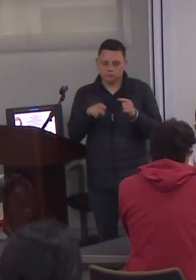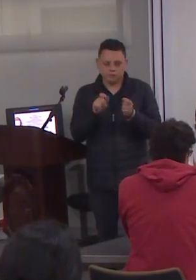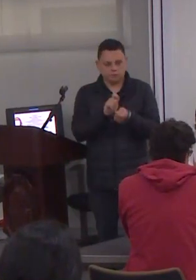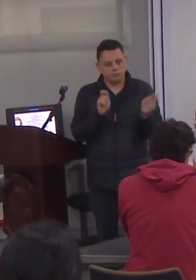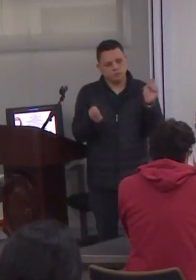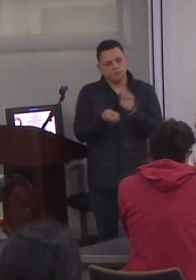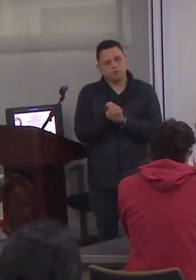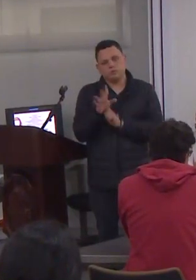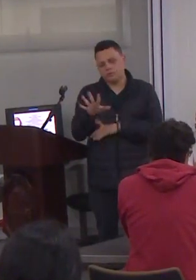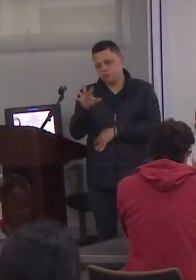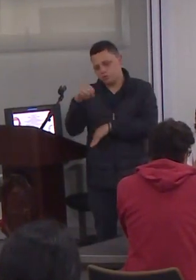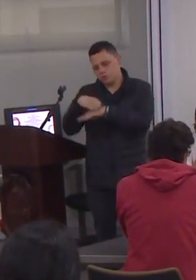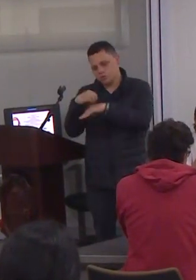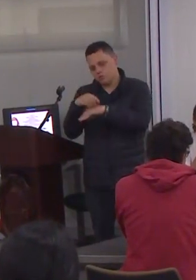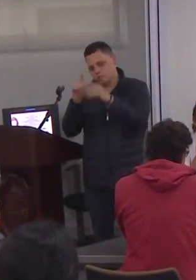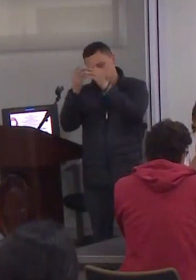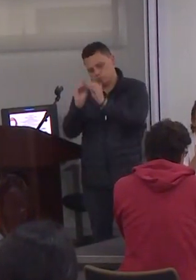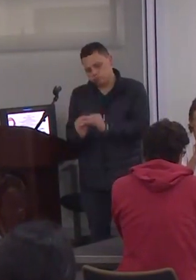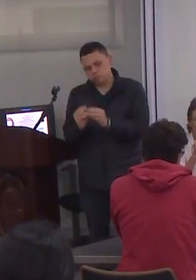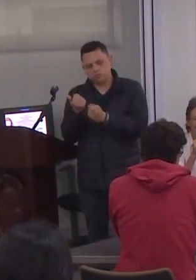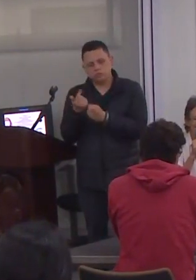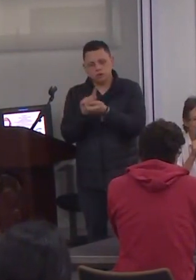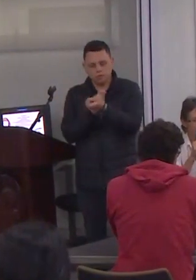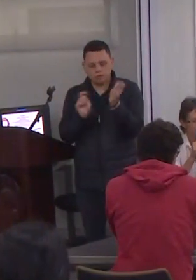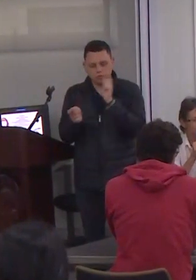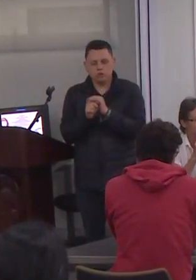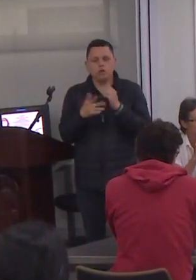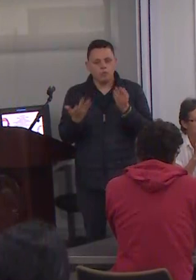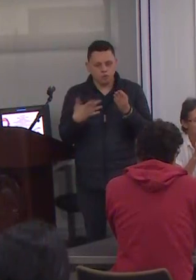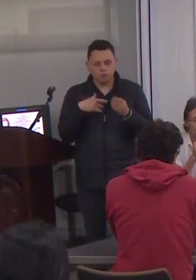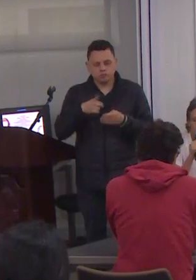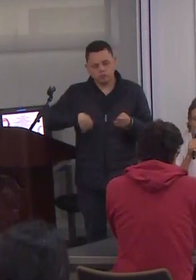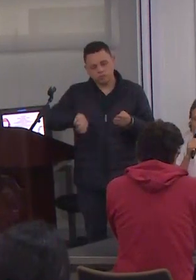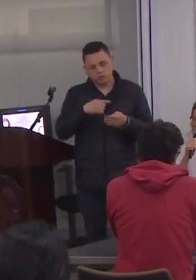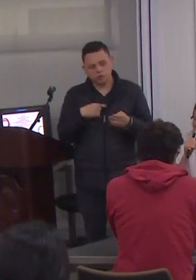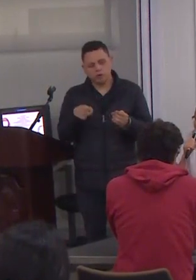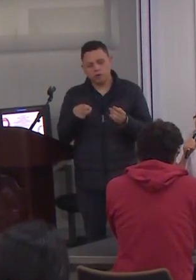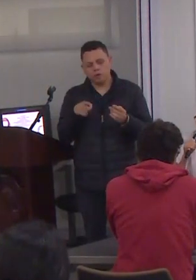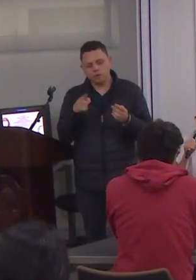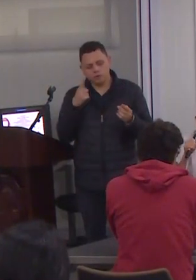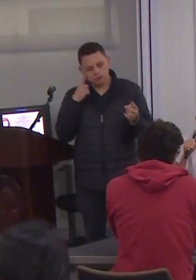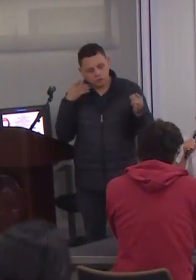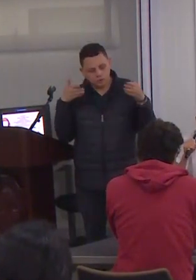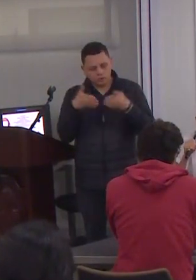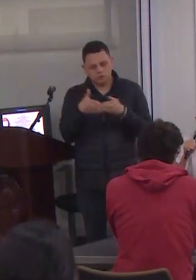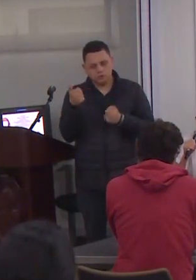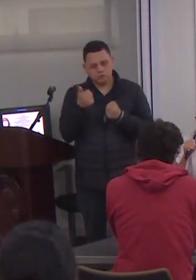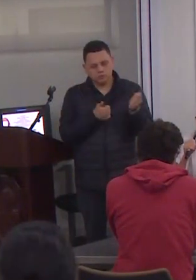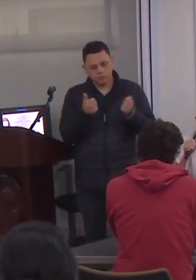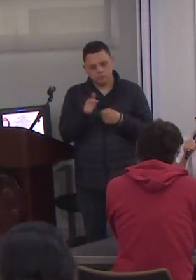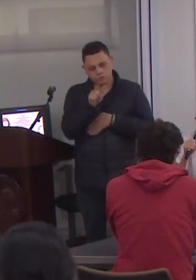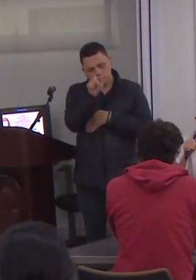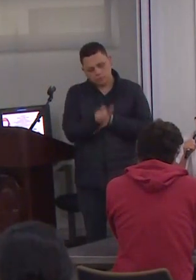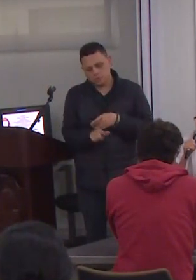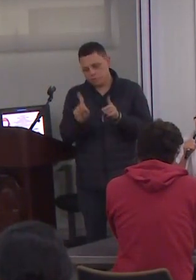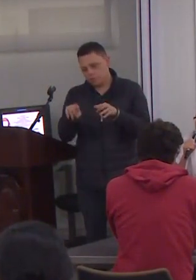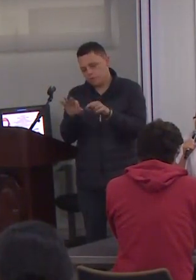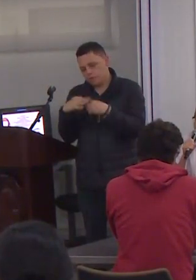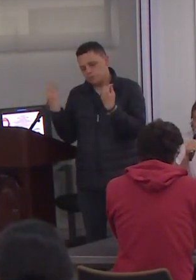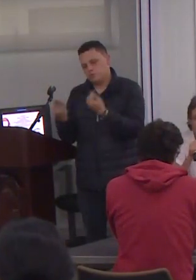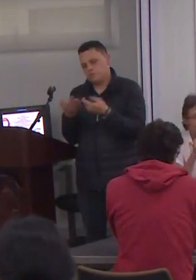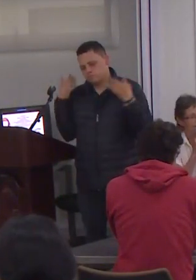organizacionales eso implica que estamos transitando a programas centrados en persona y centrados en familia